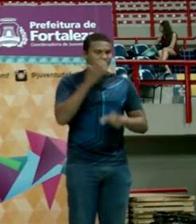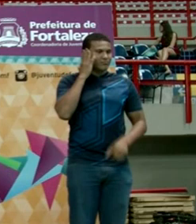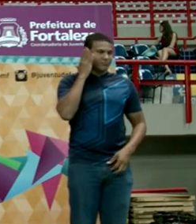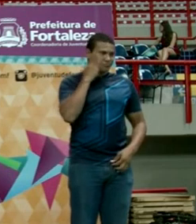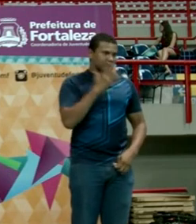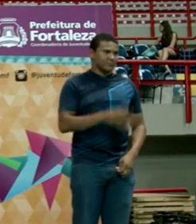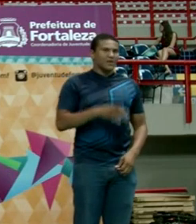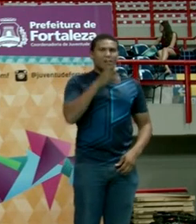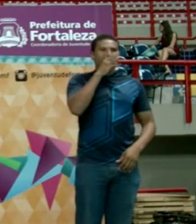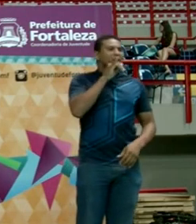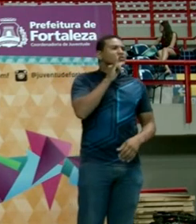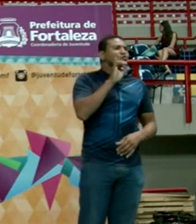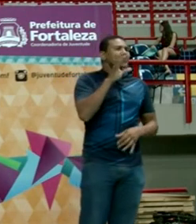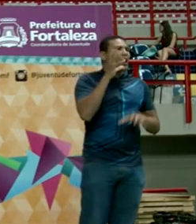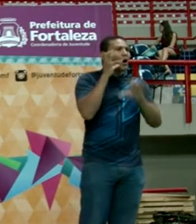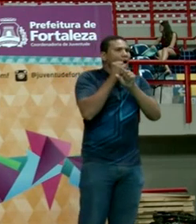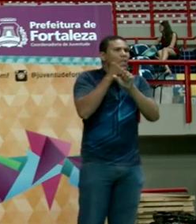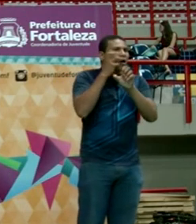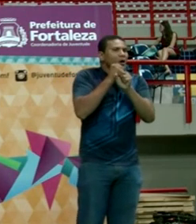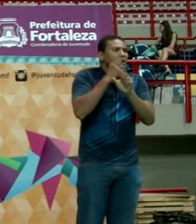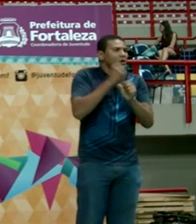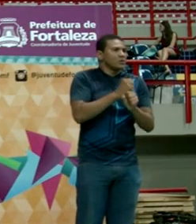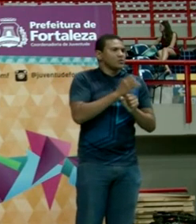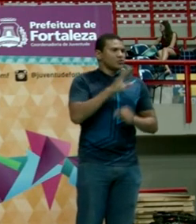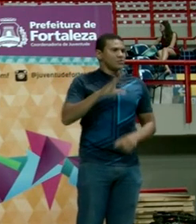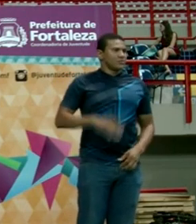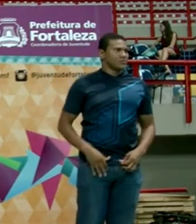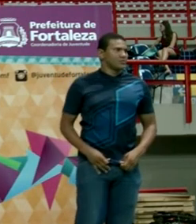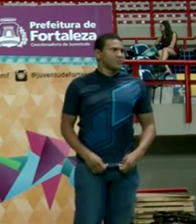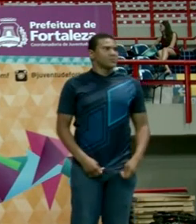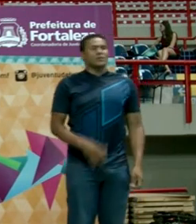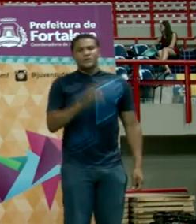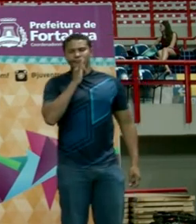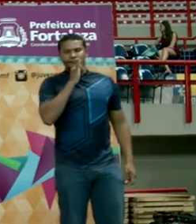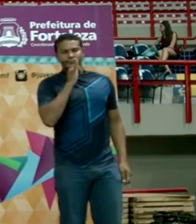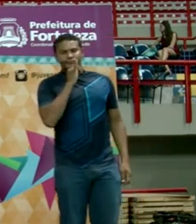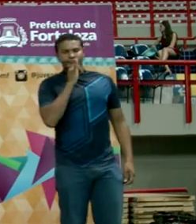encaixe. Se você chegar aqui, por exemplo, e colocar aqui